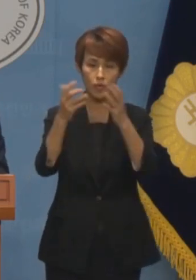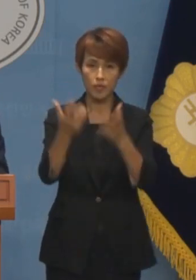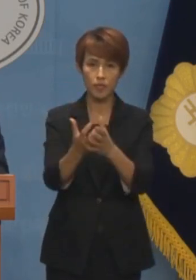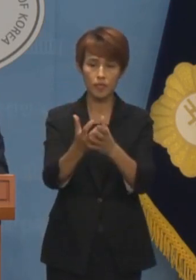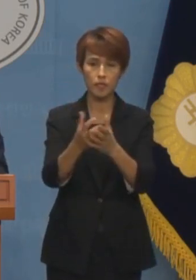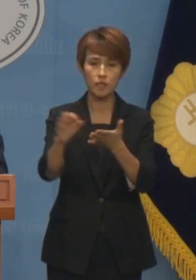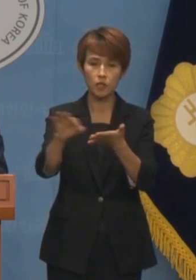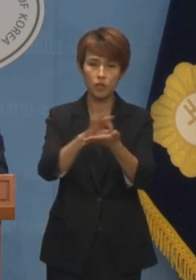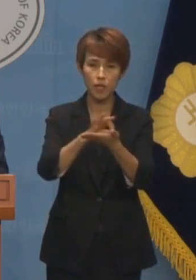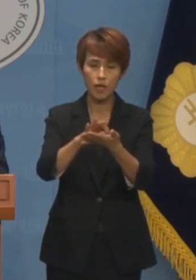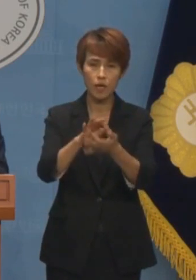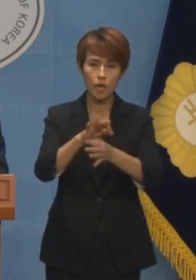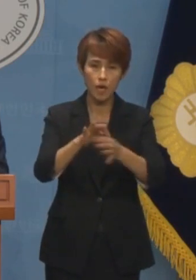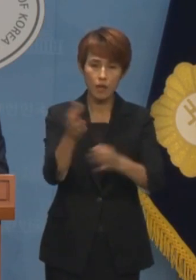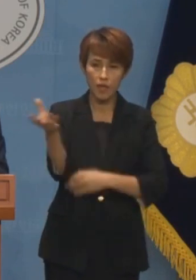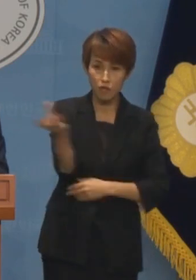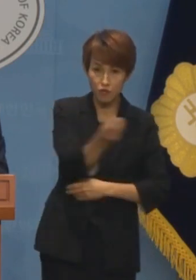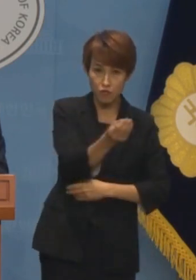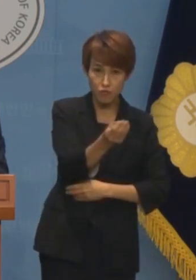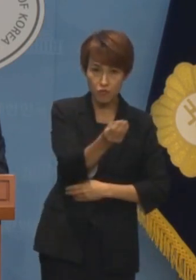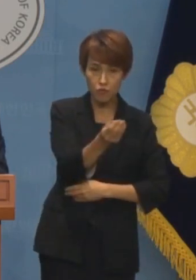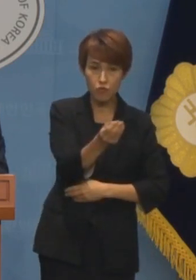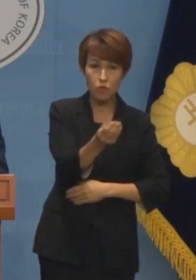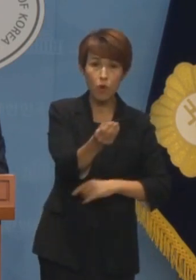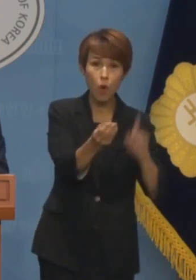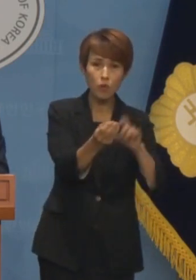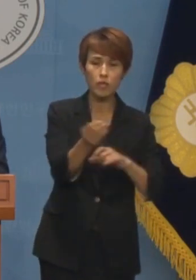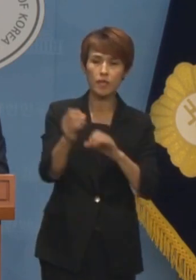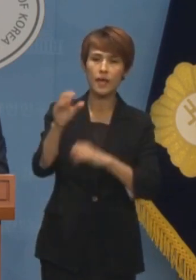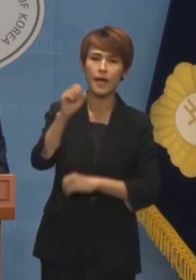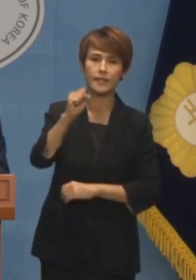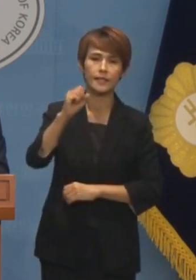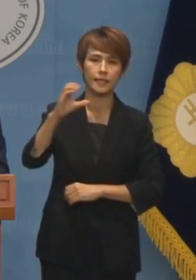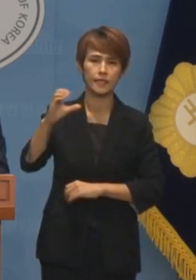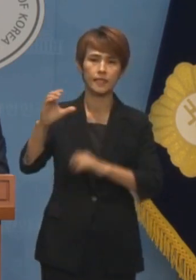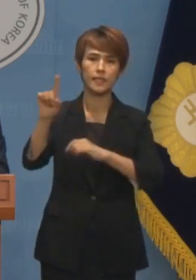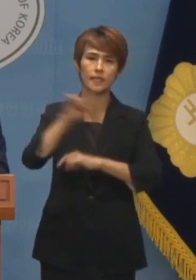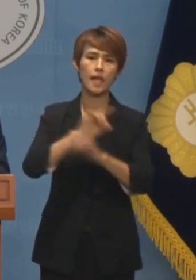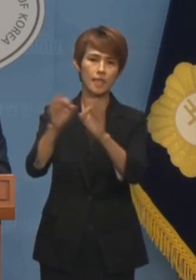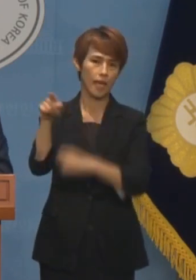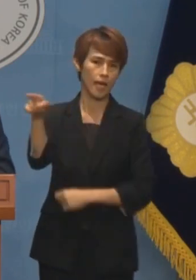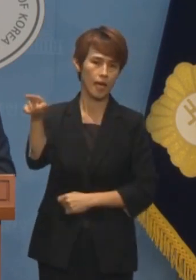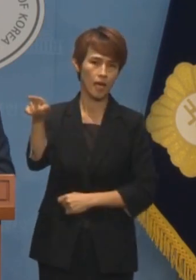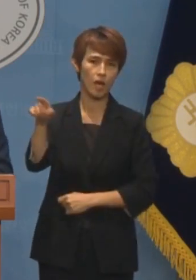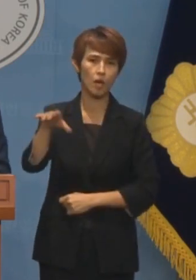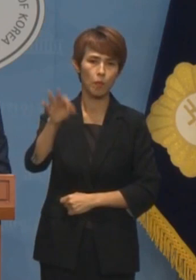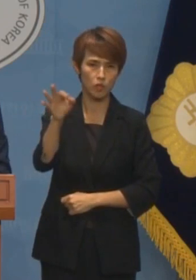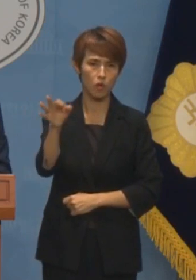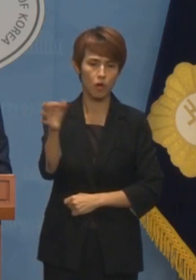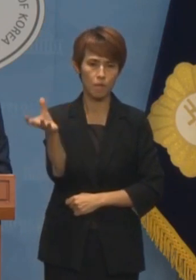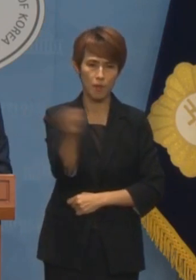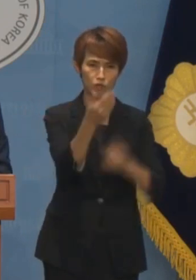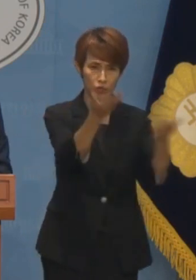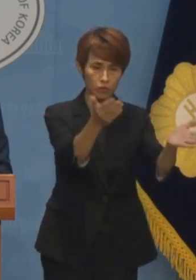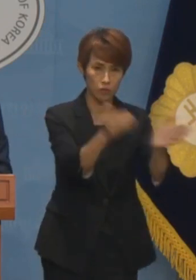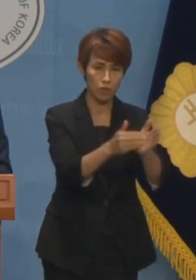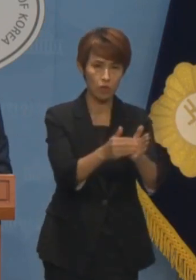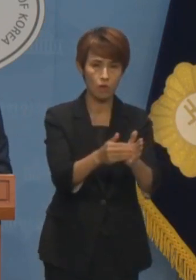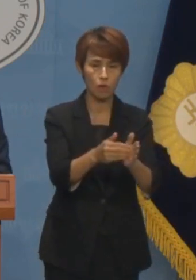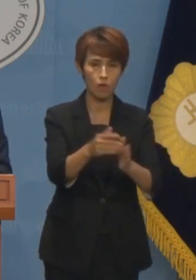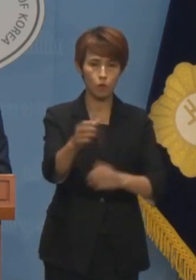담당한 금융기관이 SC제일은행이기 때문입니다. 이때 대출